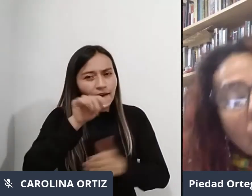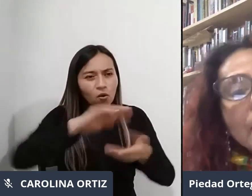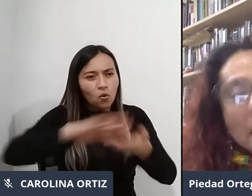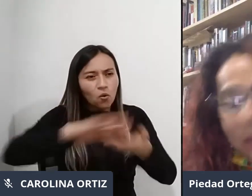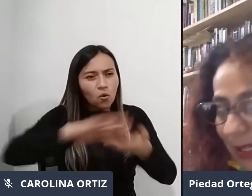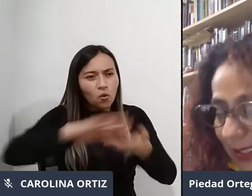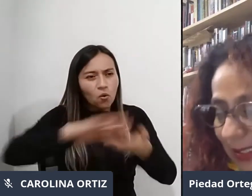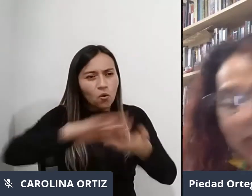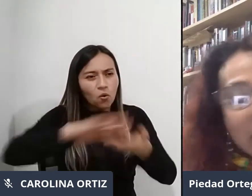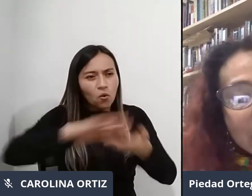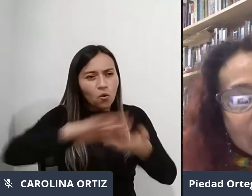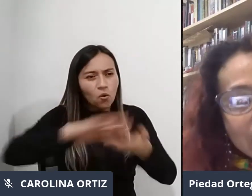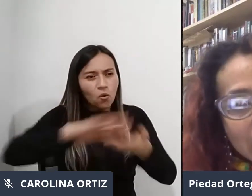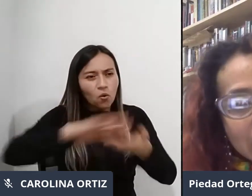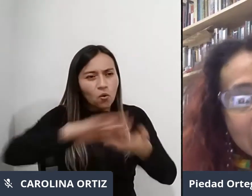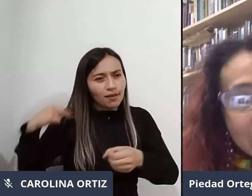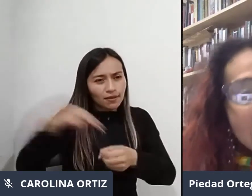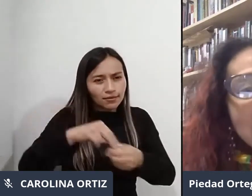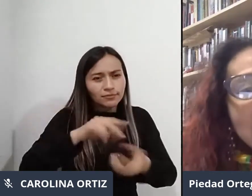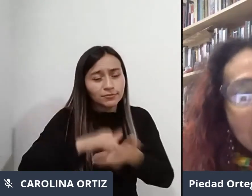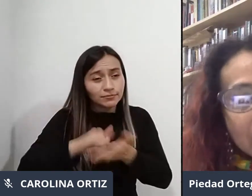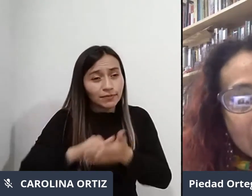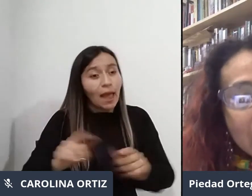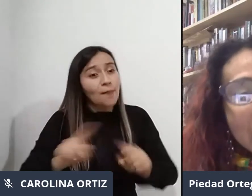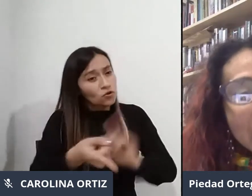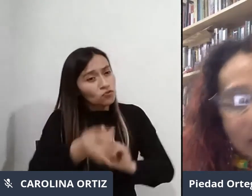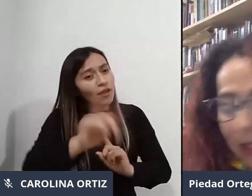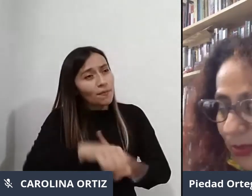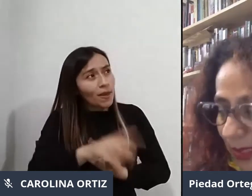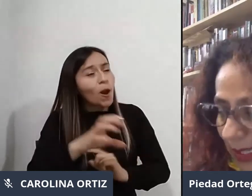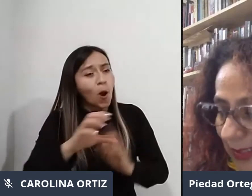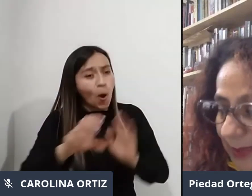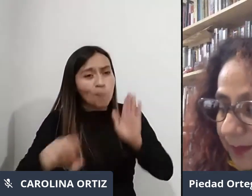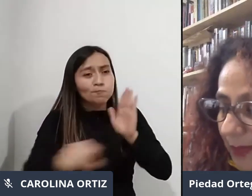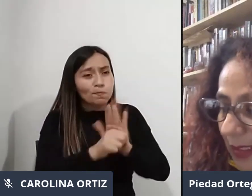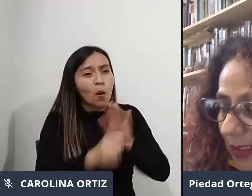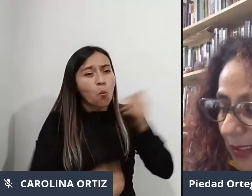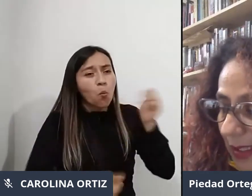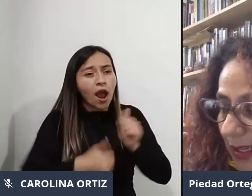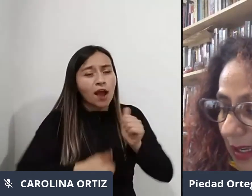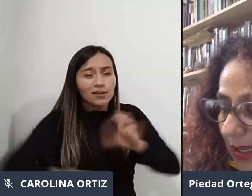aún de la mascarilla que sale y que camina esta ciudad,